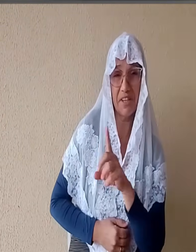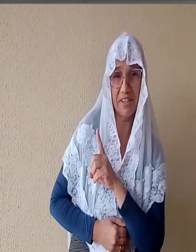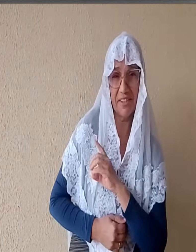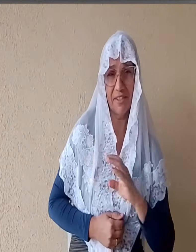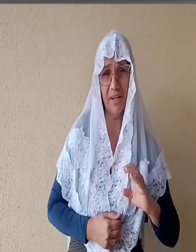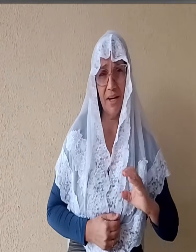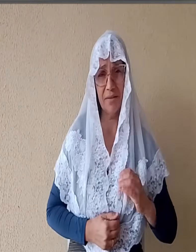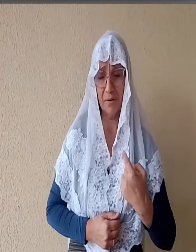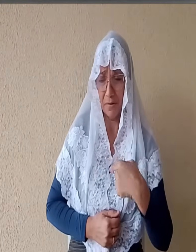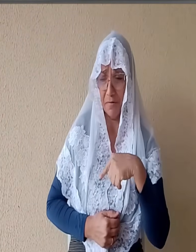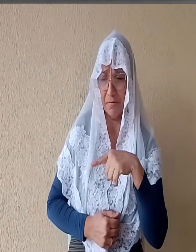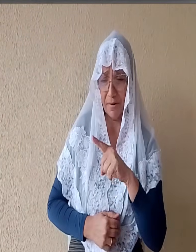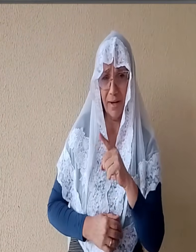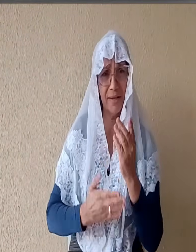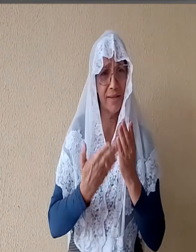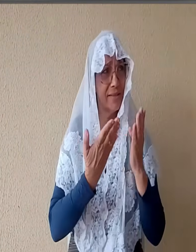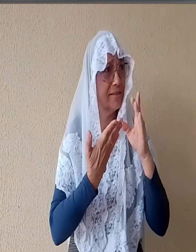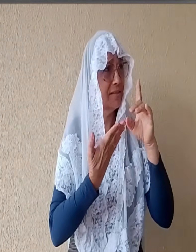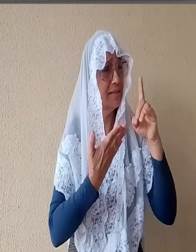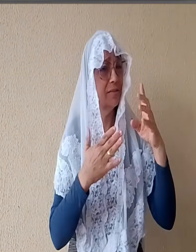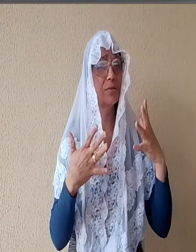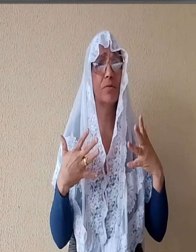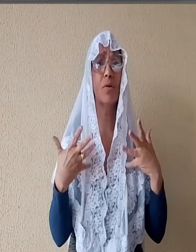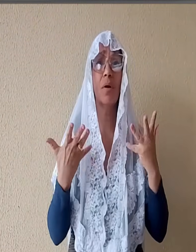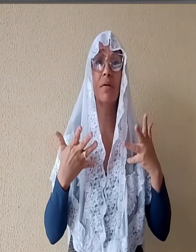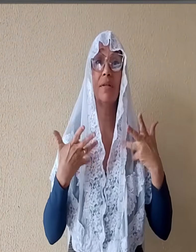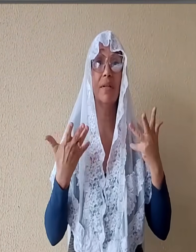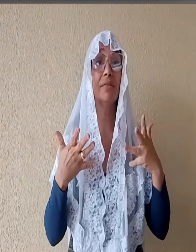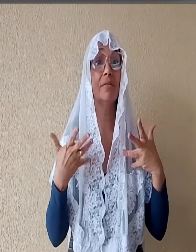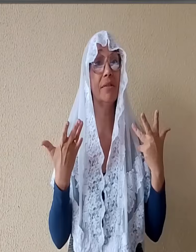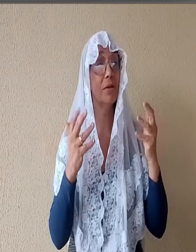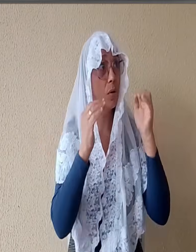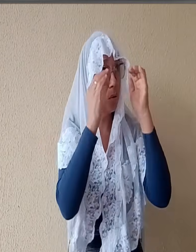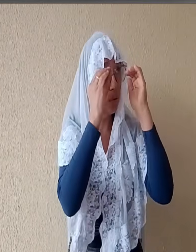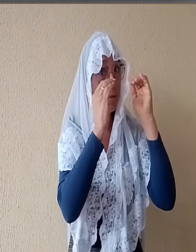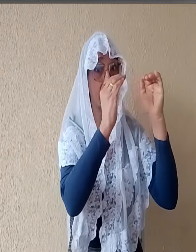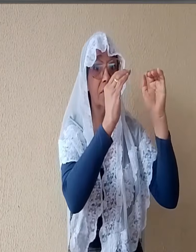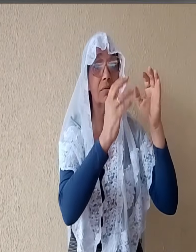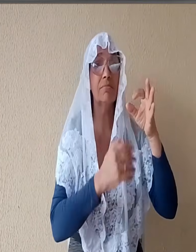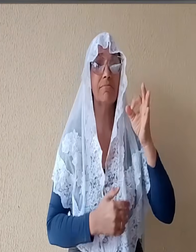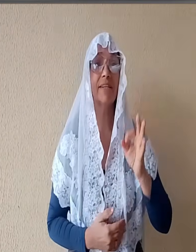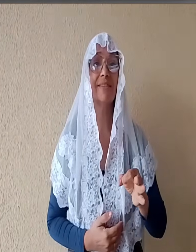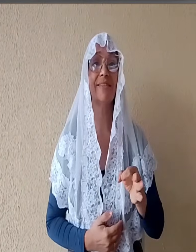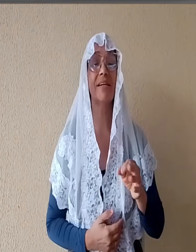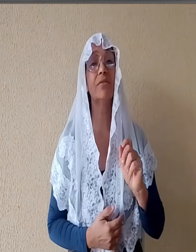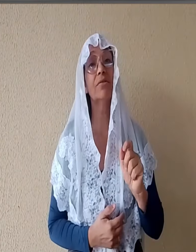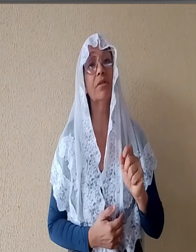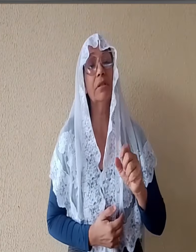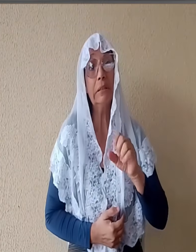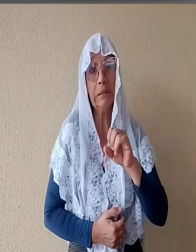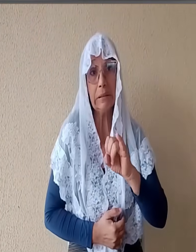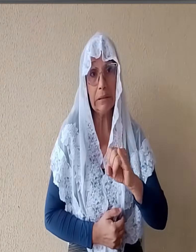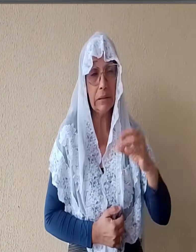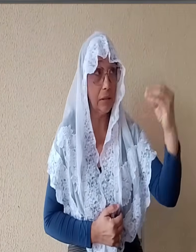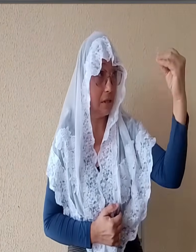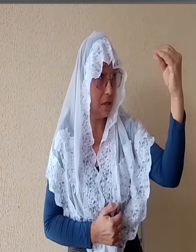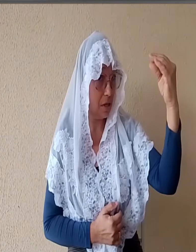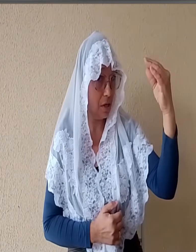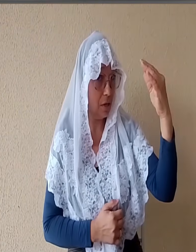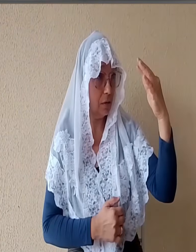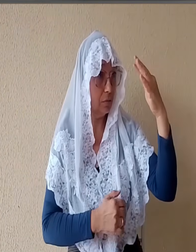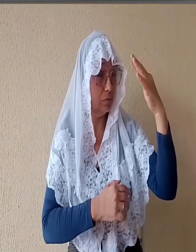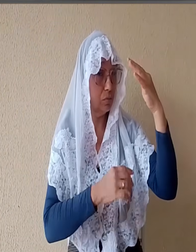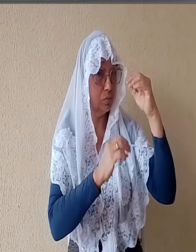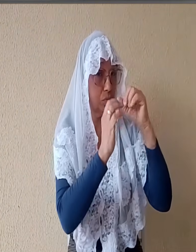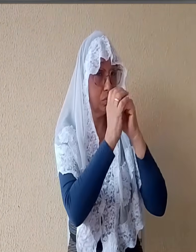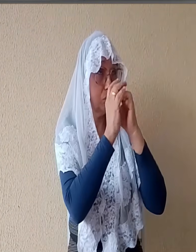irmão, visão, guarda para você. Vai cumprir no tempo certo. Pode ter certeza.